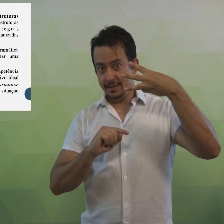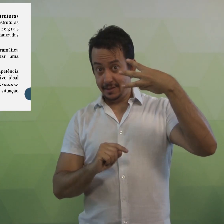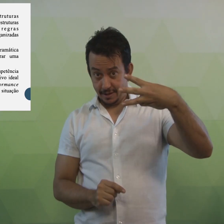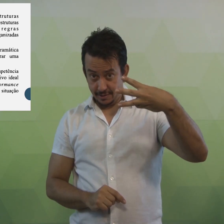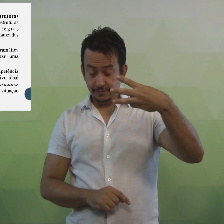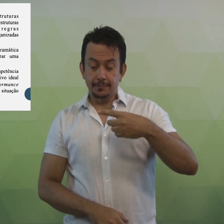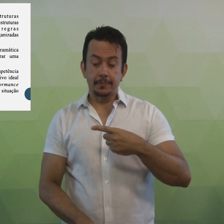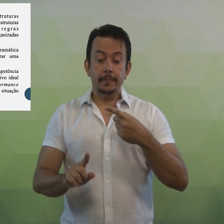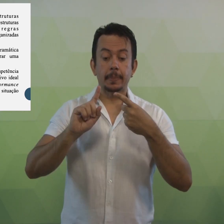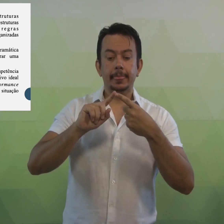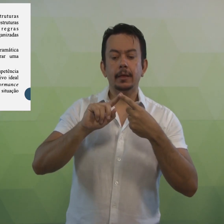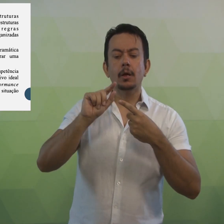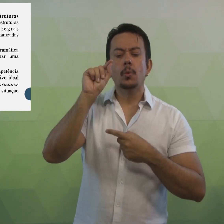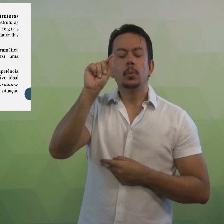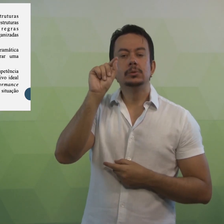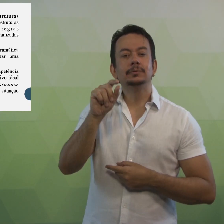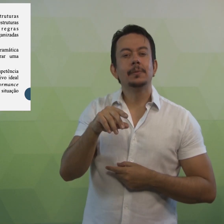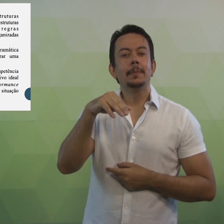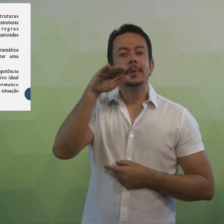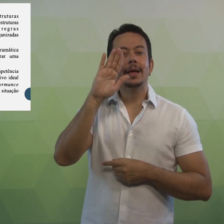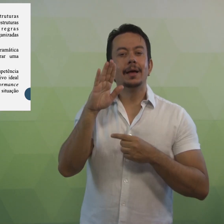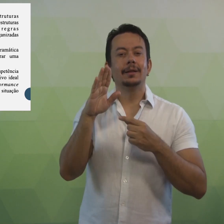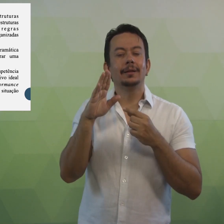sobre essas três abordagens.